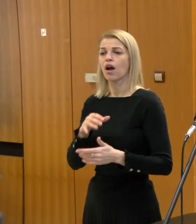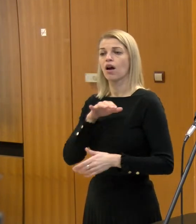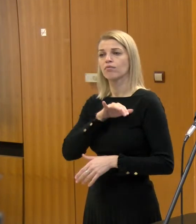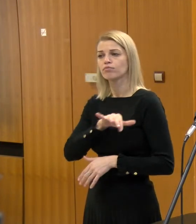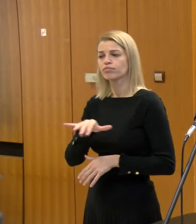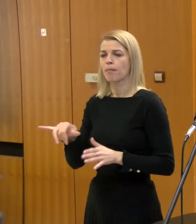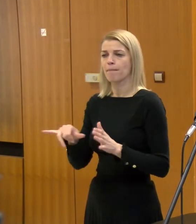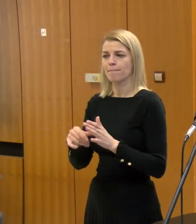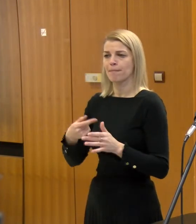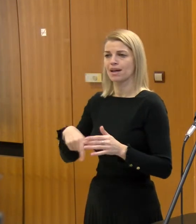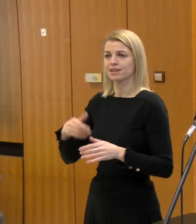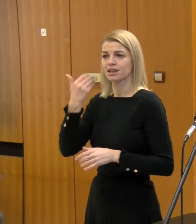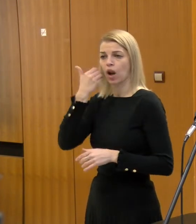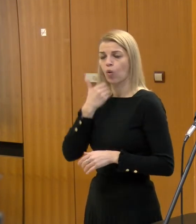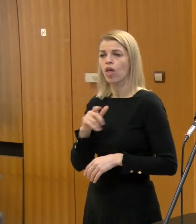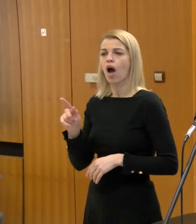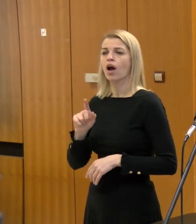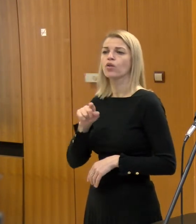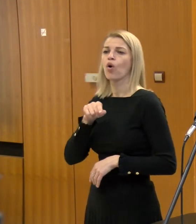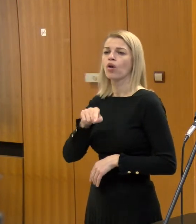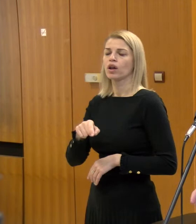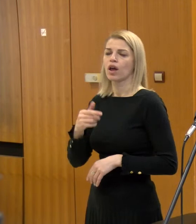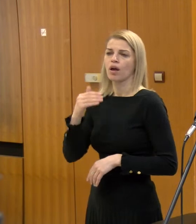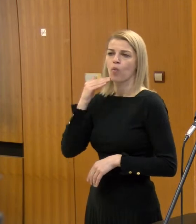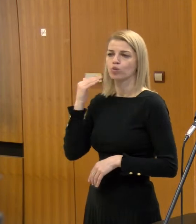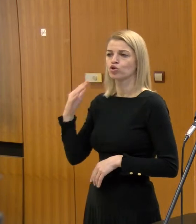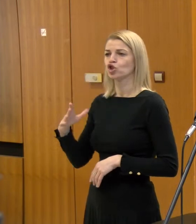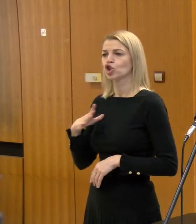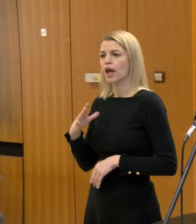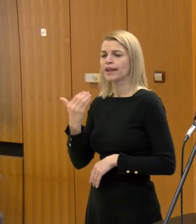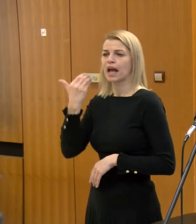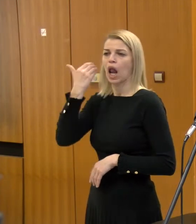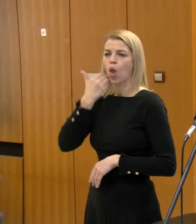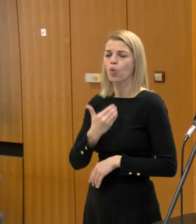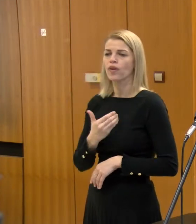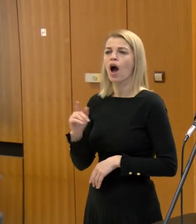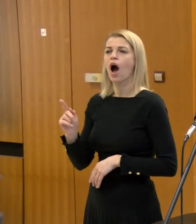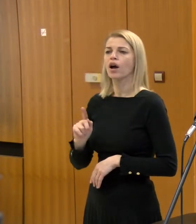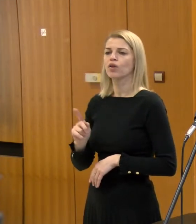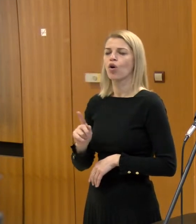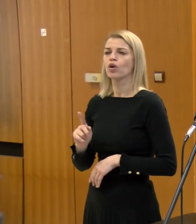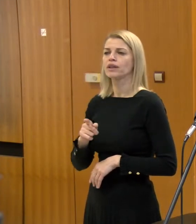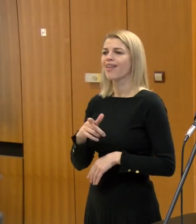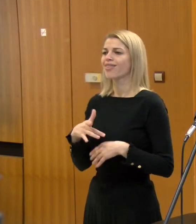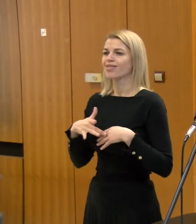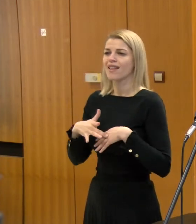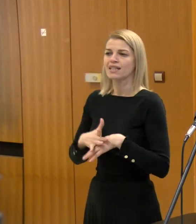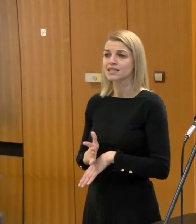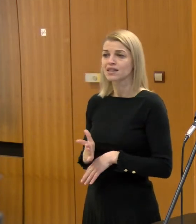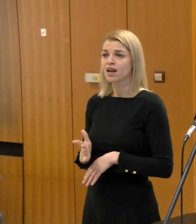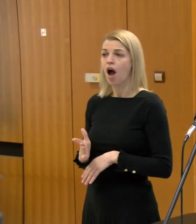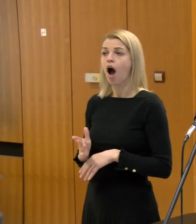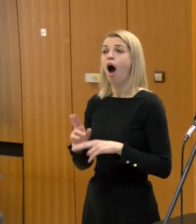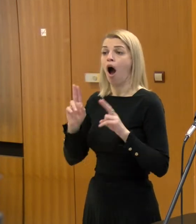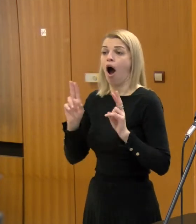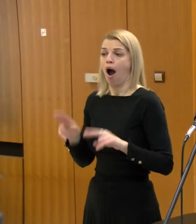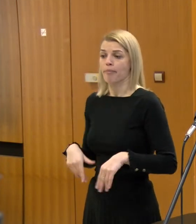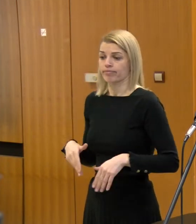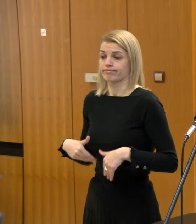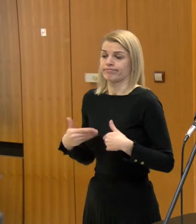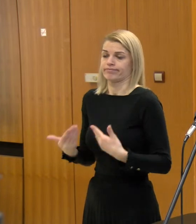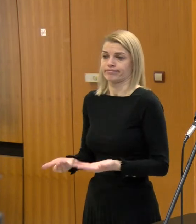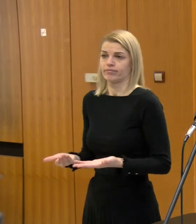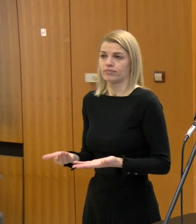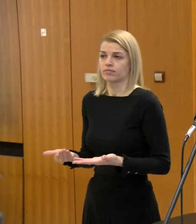nami ľudia, ktorí sú muži, ženy, ľudia, ktorí sa tak necítia, hoci majú také pohlavie,